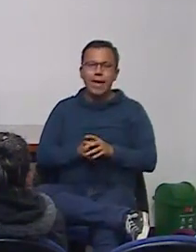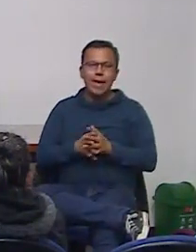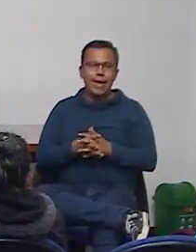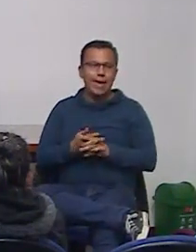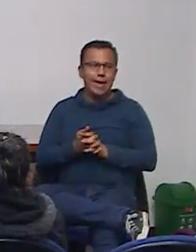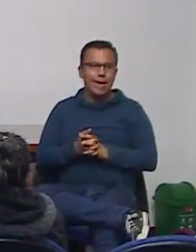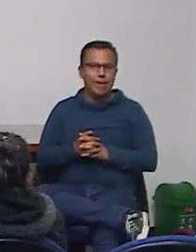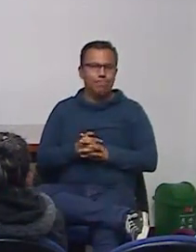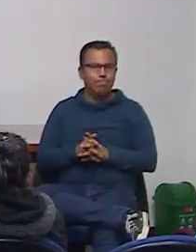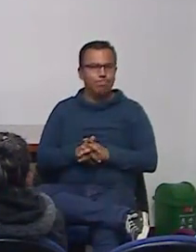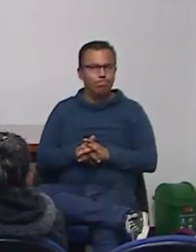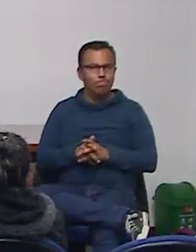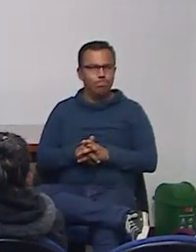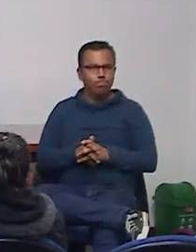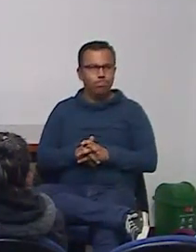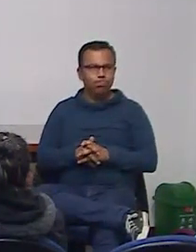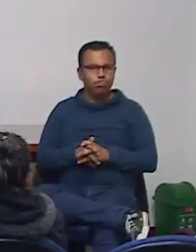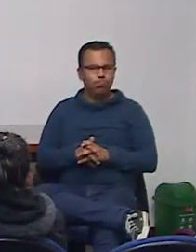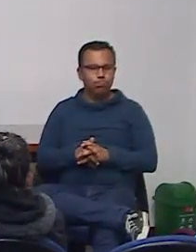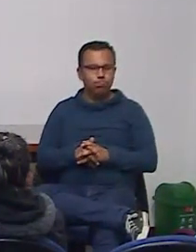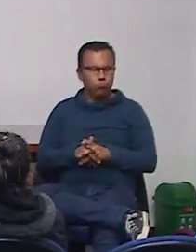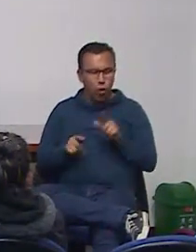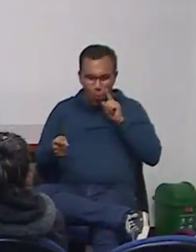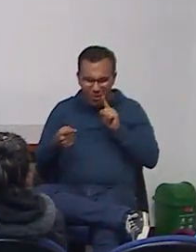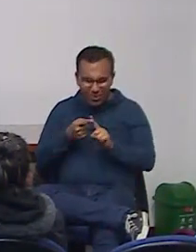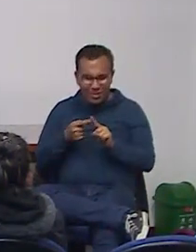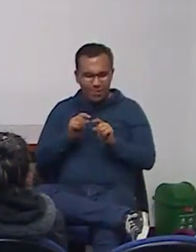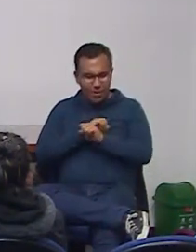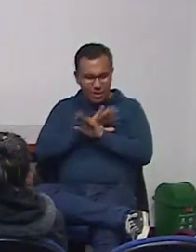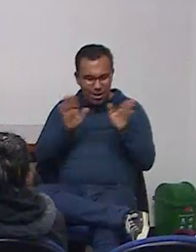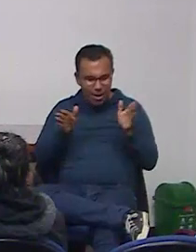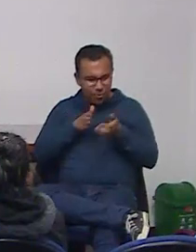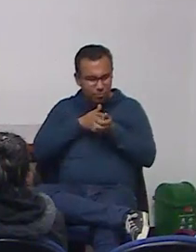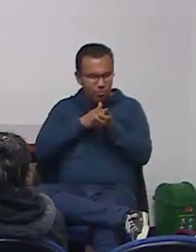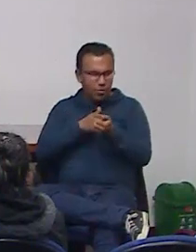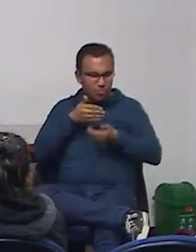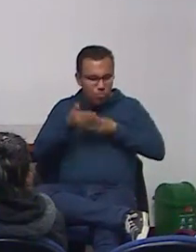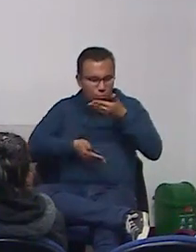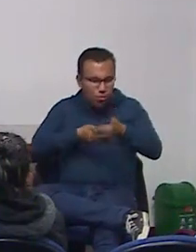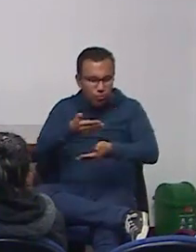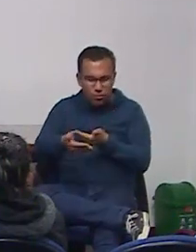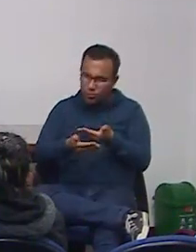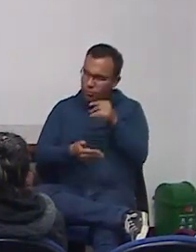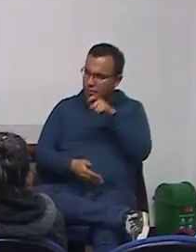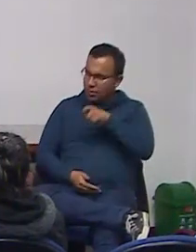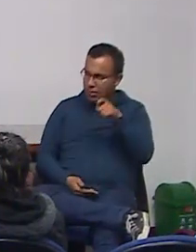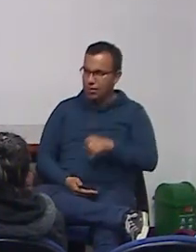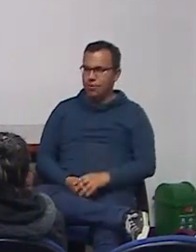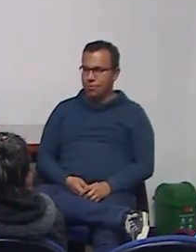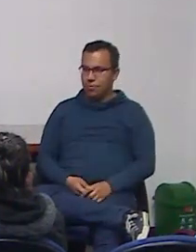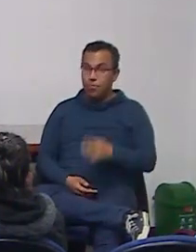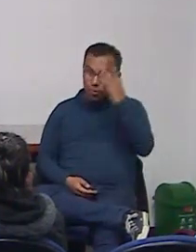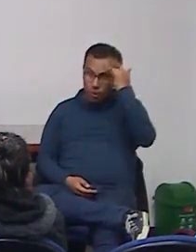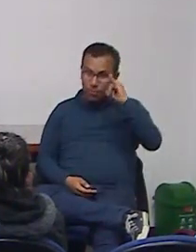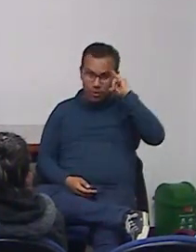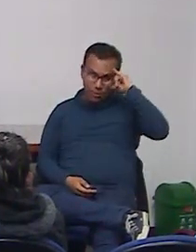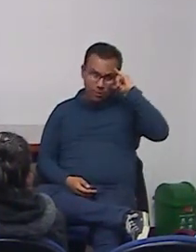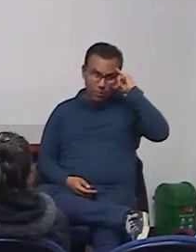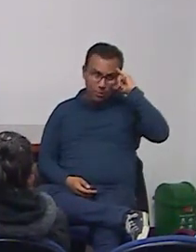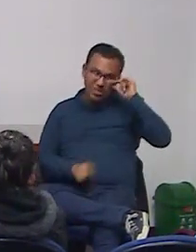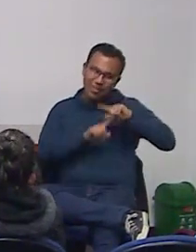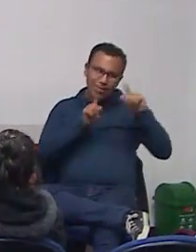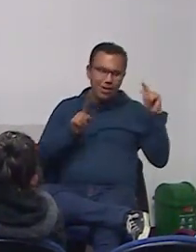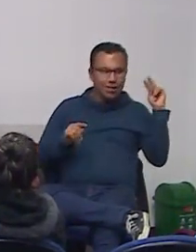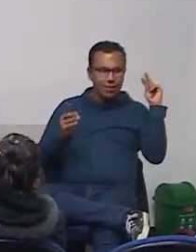la mirada que le dan tan tan objetiva y tan metodológica Digamos como a todos los procesos que se requieren porque es que la mirada del psicólogo es muy